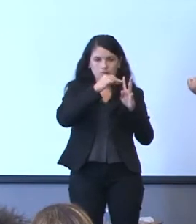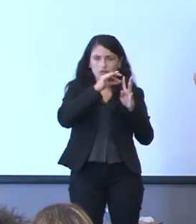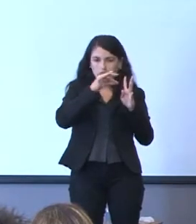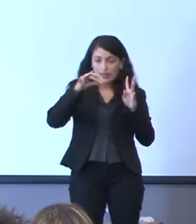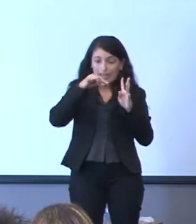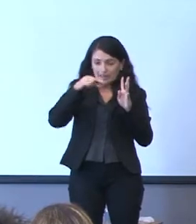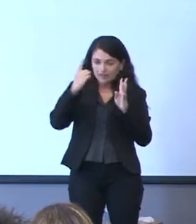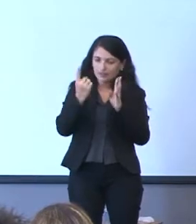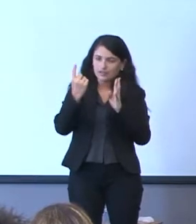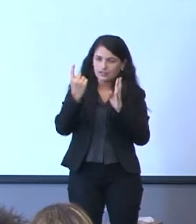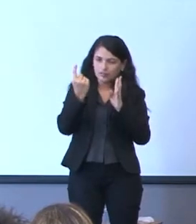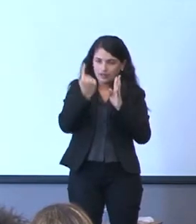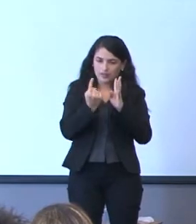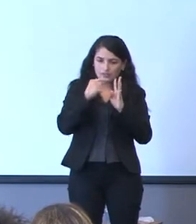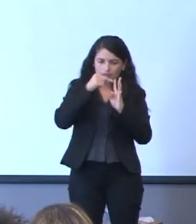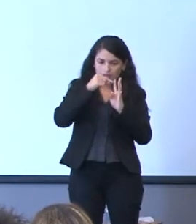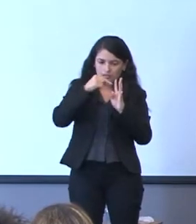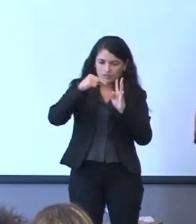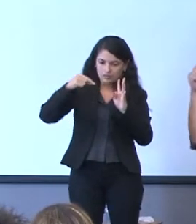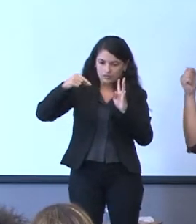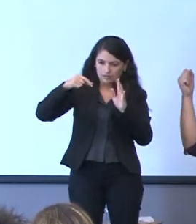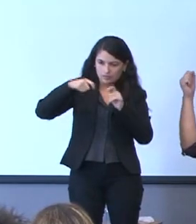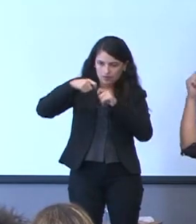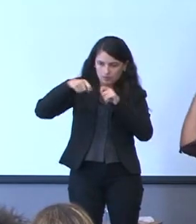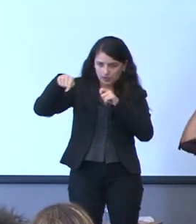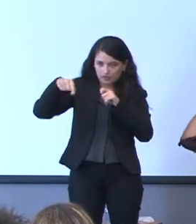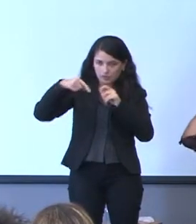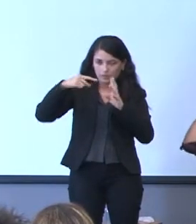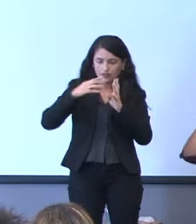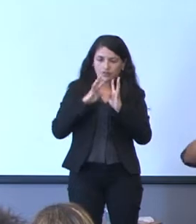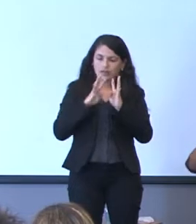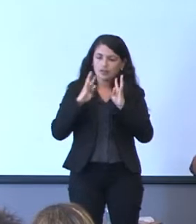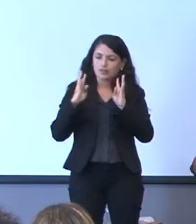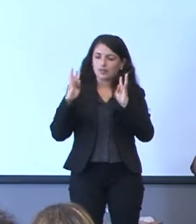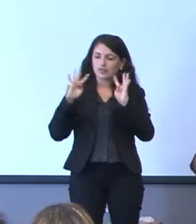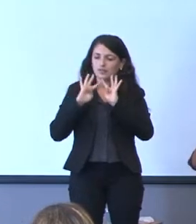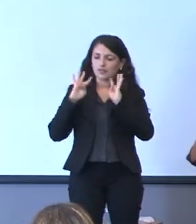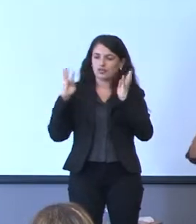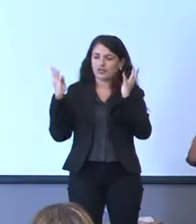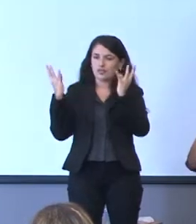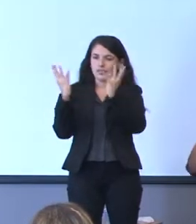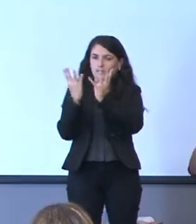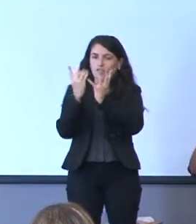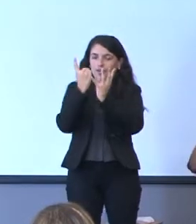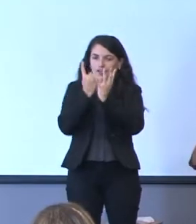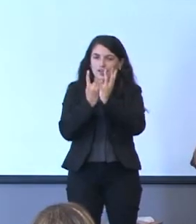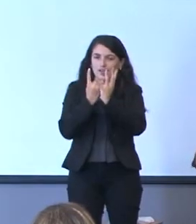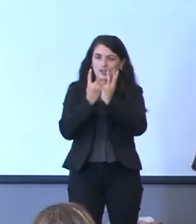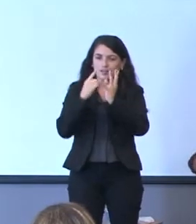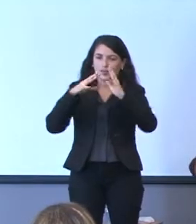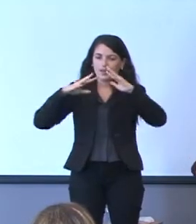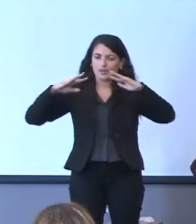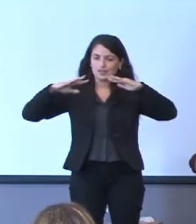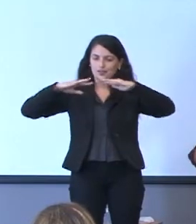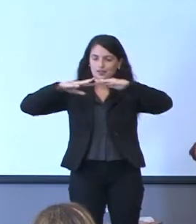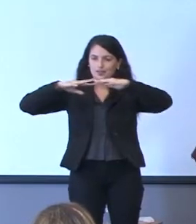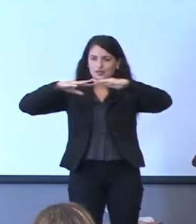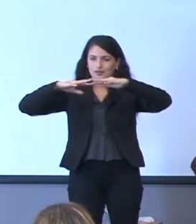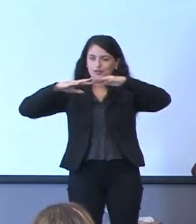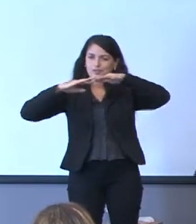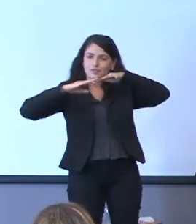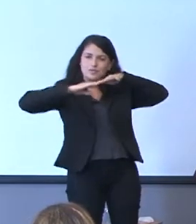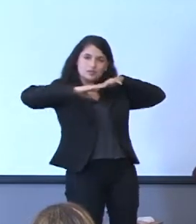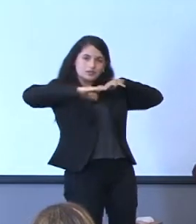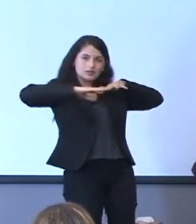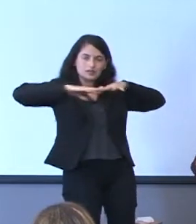deficiência. E aí vocês circulam em torno dela. Então, essa conexão entre todos é a escola inclusiva,